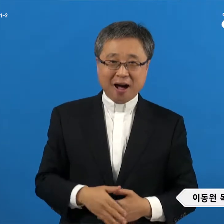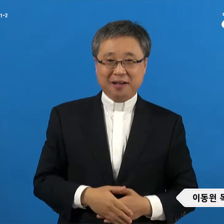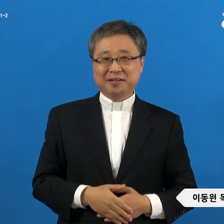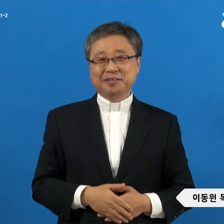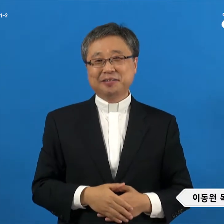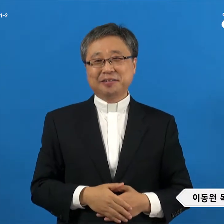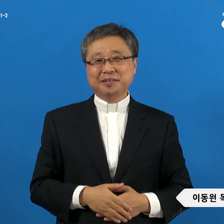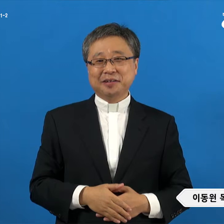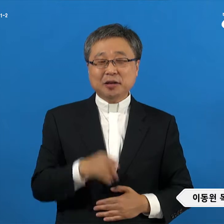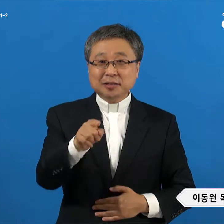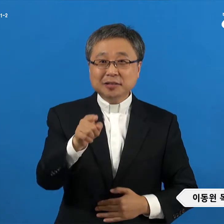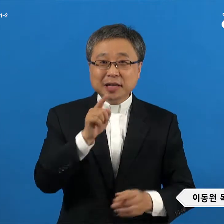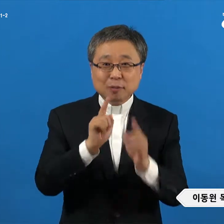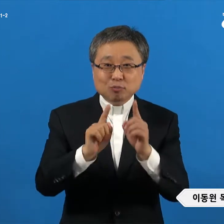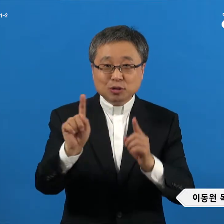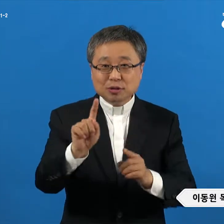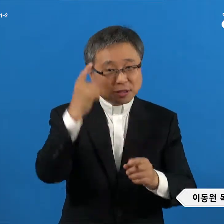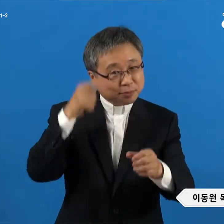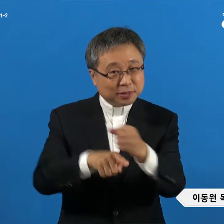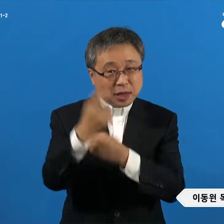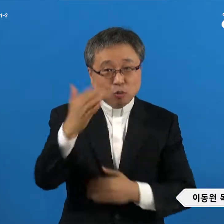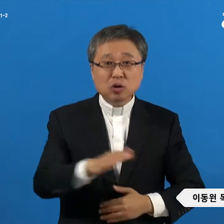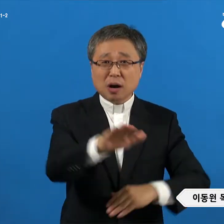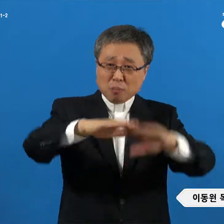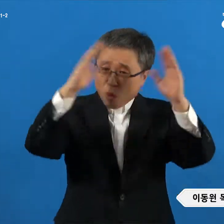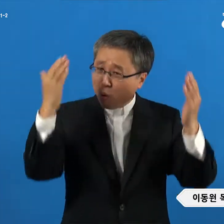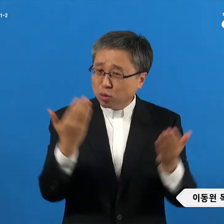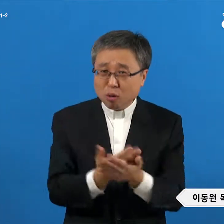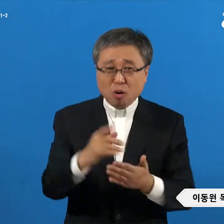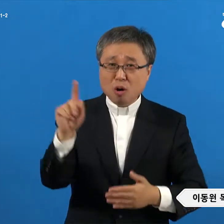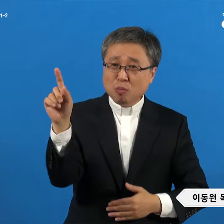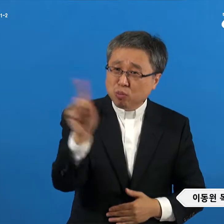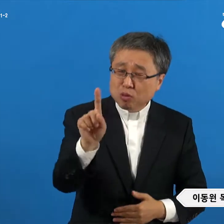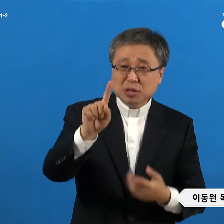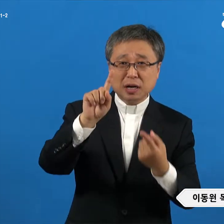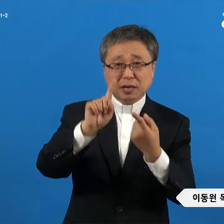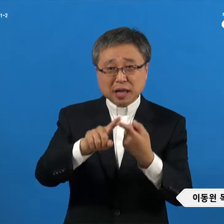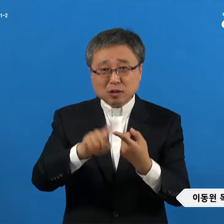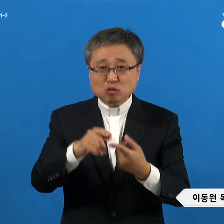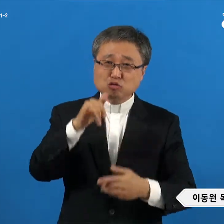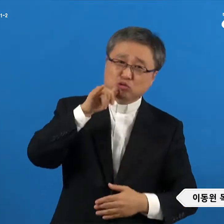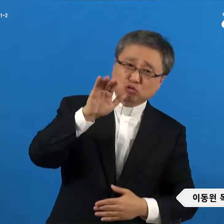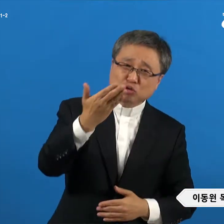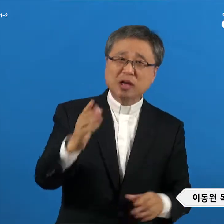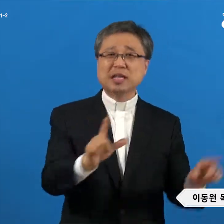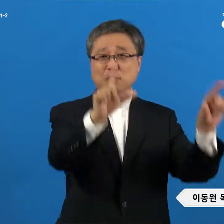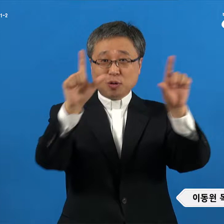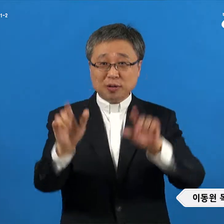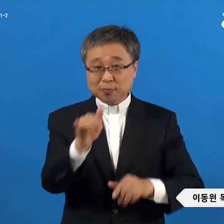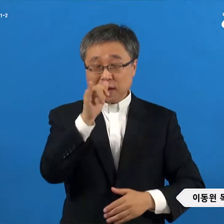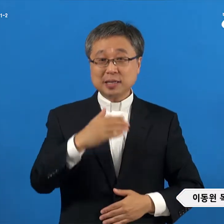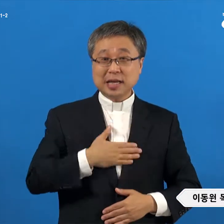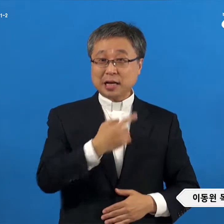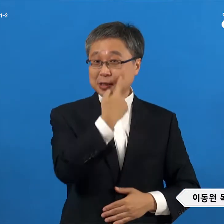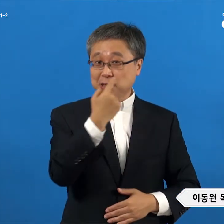그 얘기는 무슨 얘기예요? 우리가 다 뭔가에 중독되어 살고 있다 이 말이에요. 제가 이제 증명을 좀 해보겠어요.